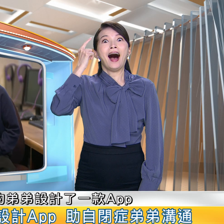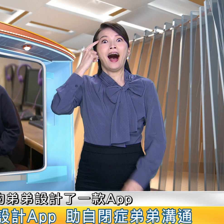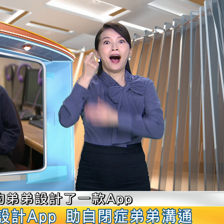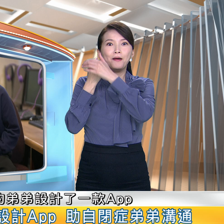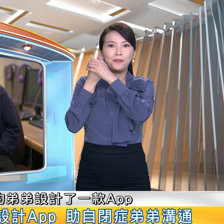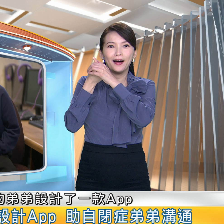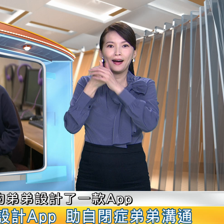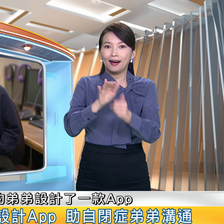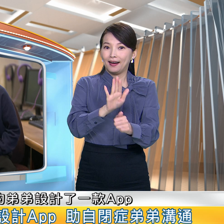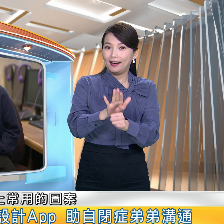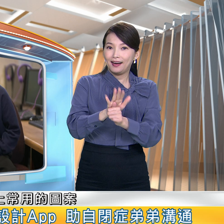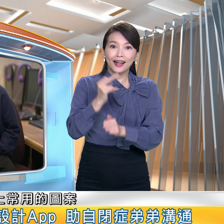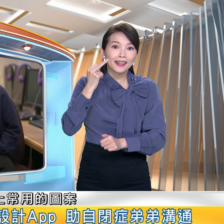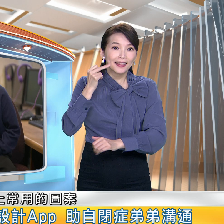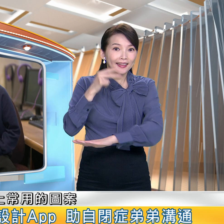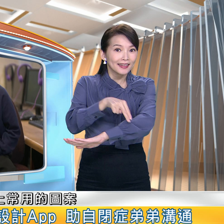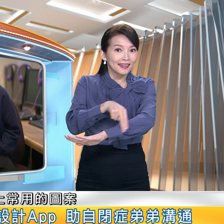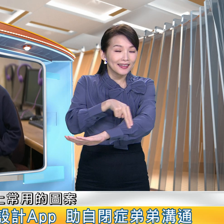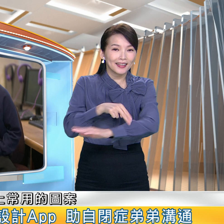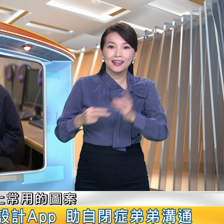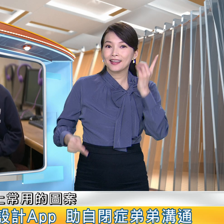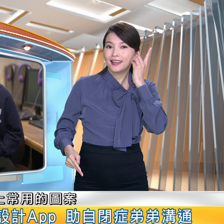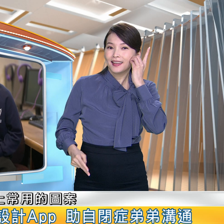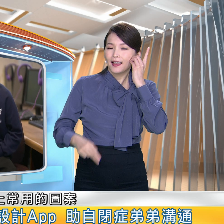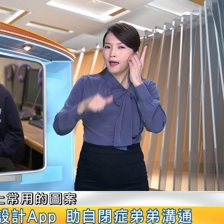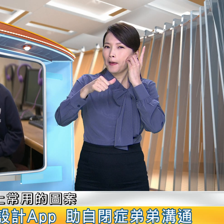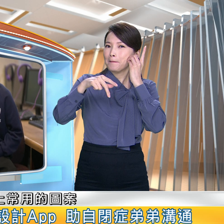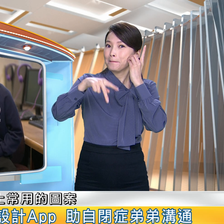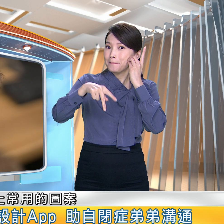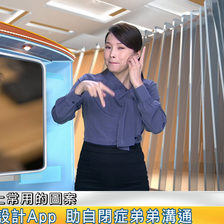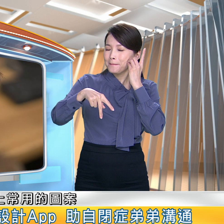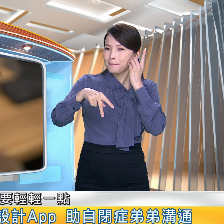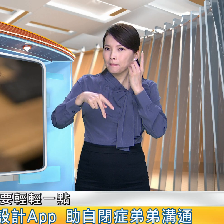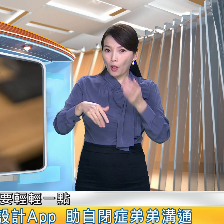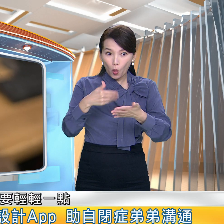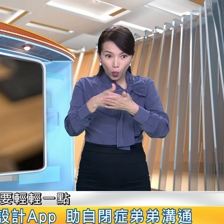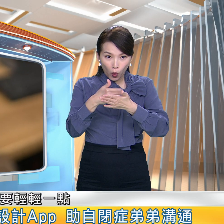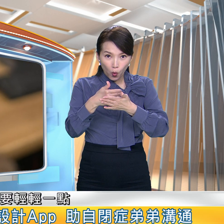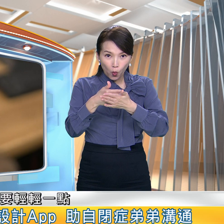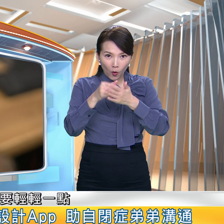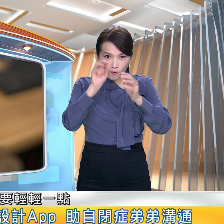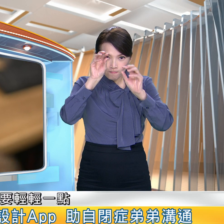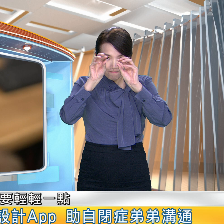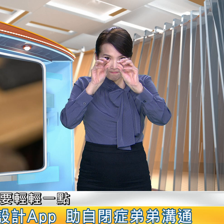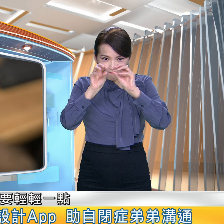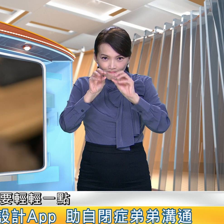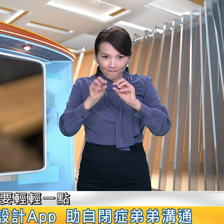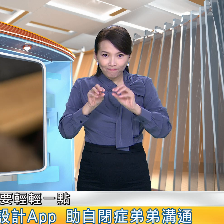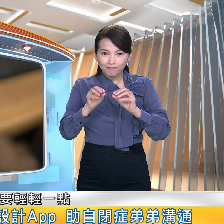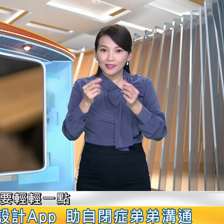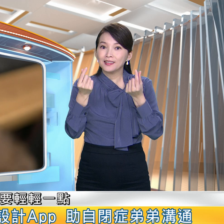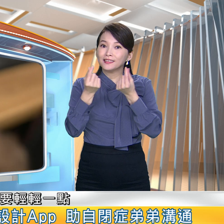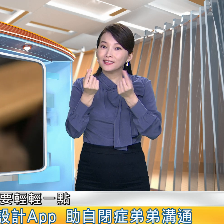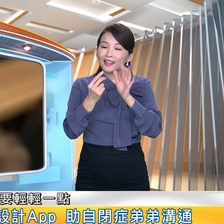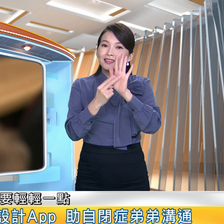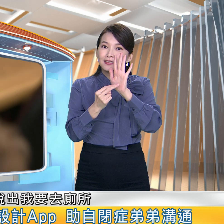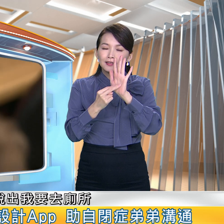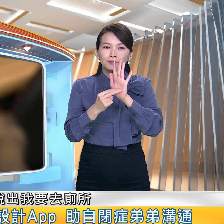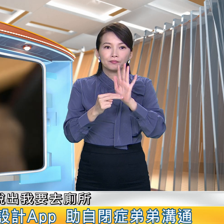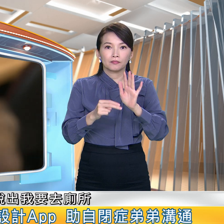App， 上面有生活上常用的图案，像是厕所，只要轻轻一点，就